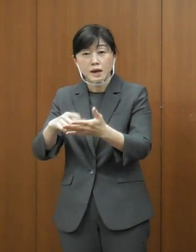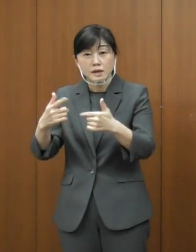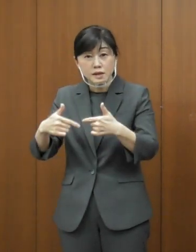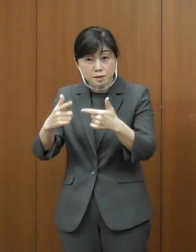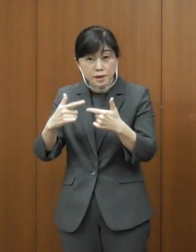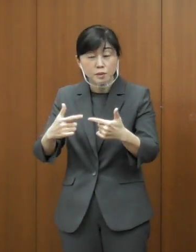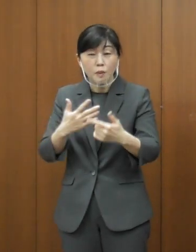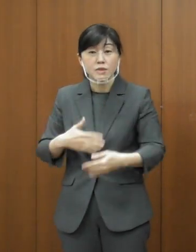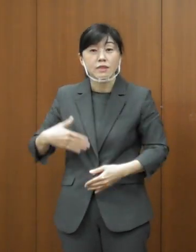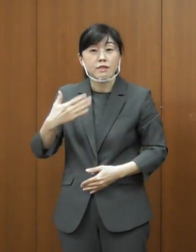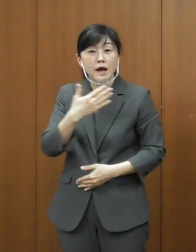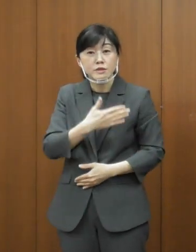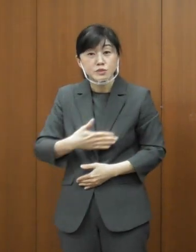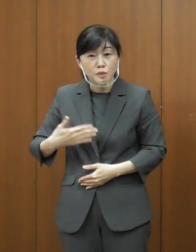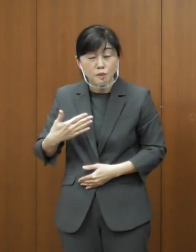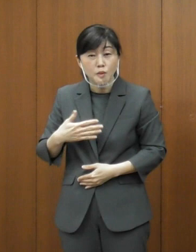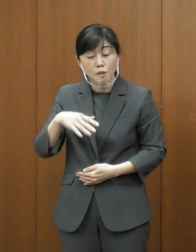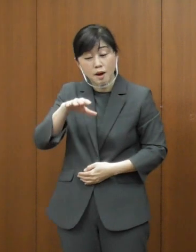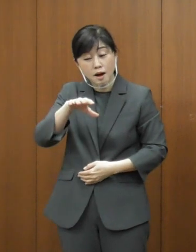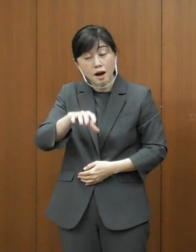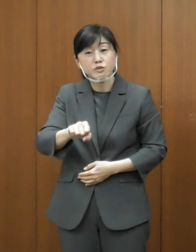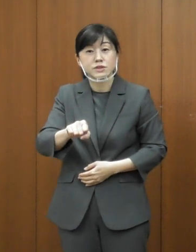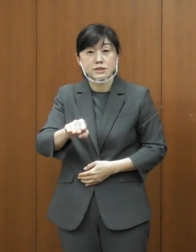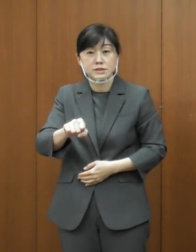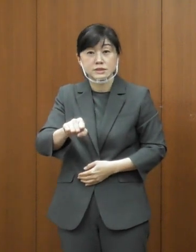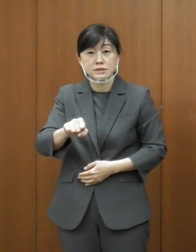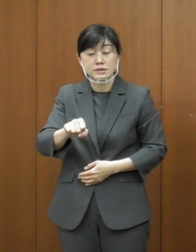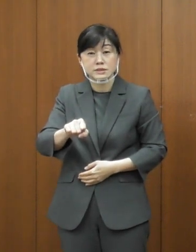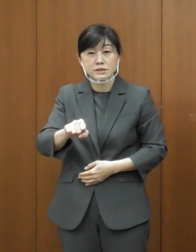を把握させていただき、そして、